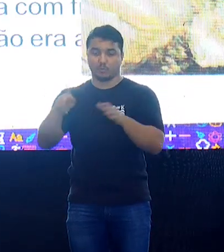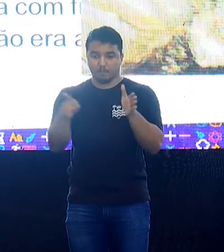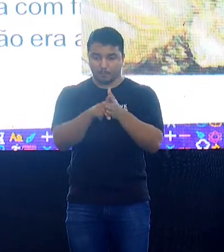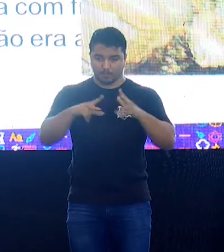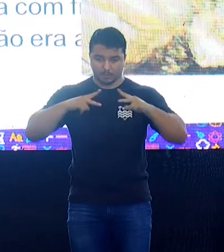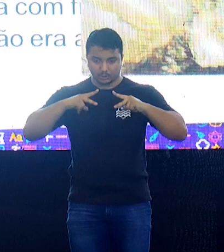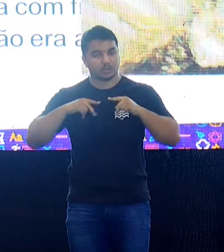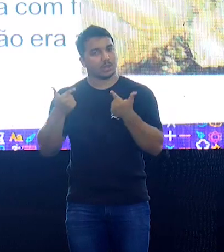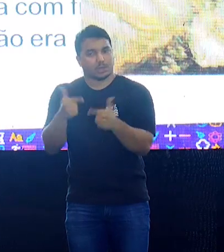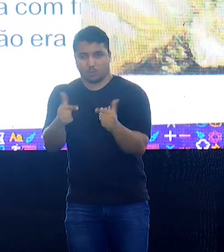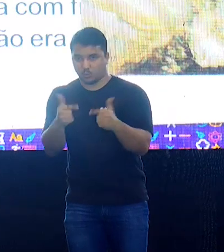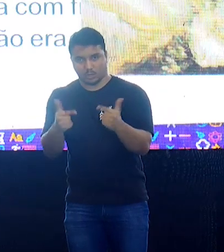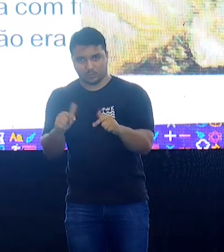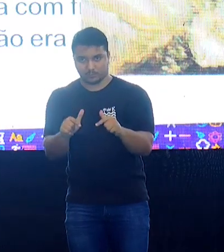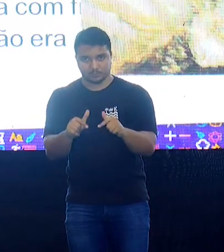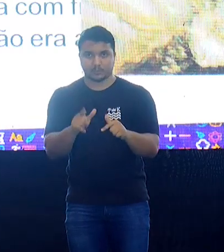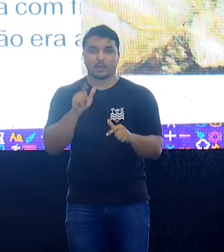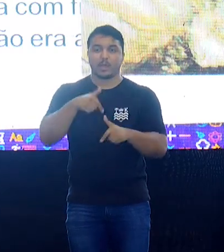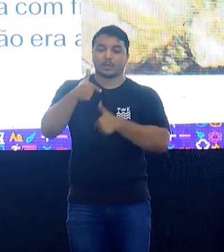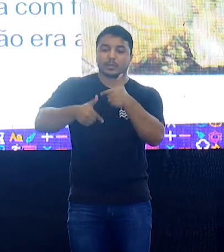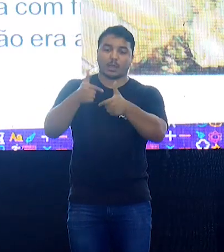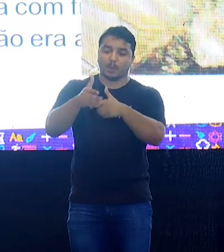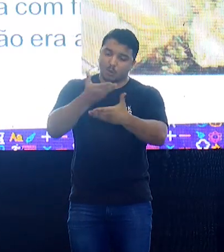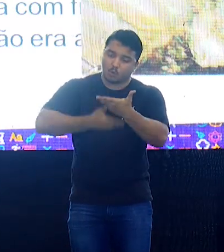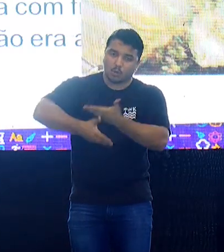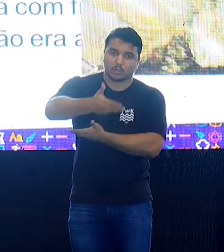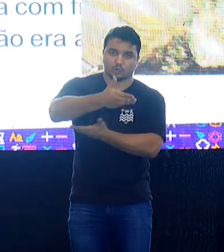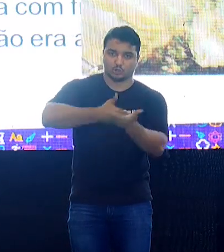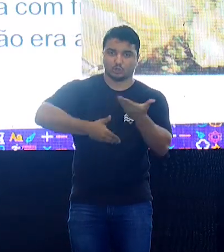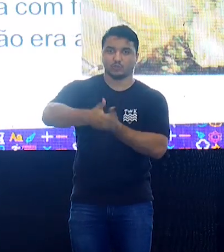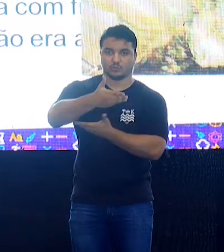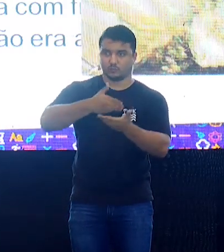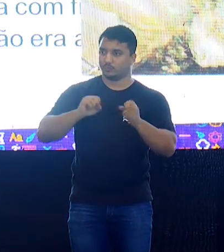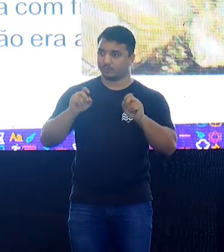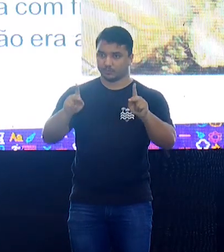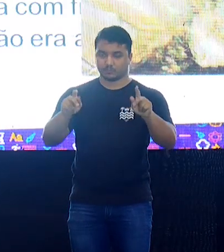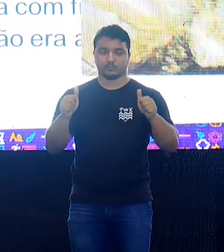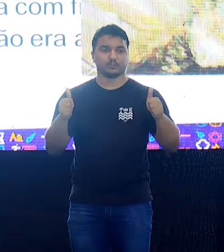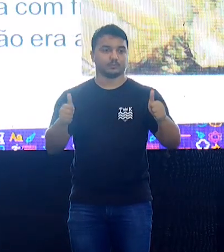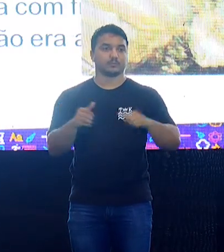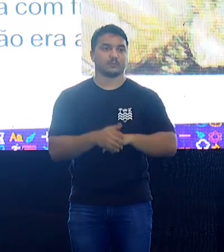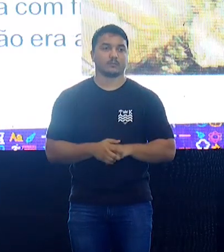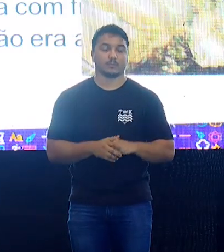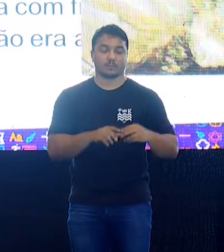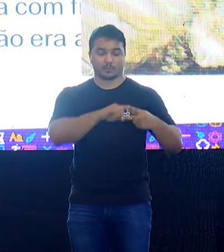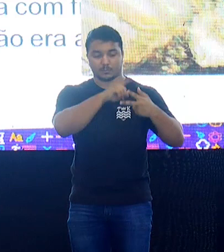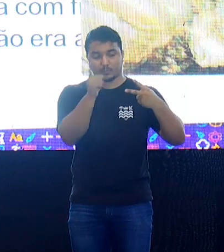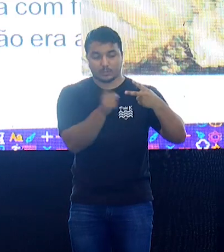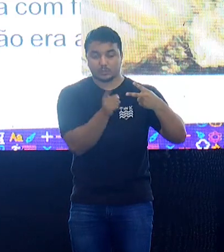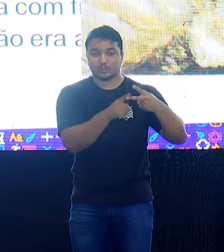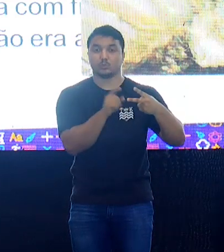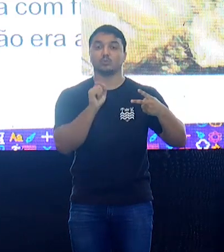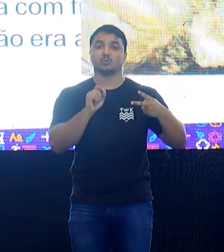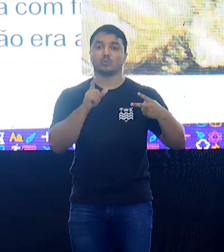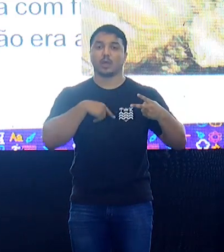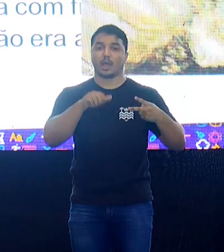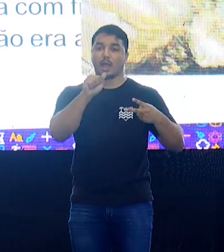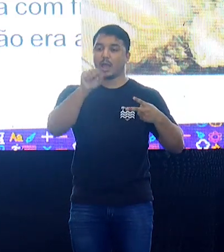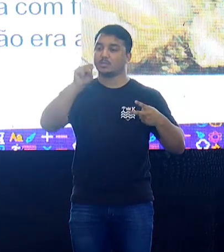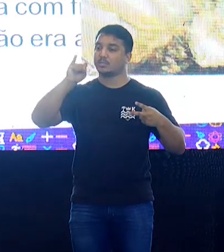privada, o trabalho é coletivo, sim. Segundo modo de produção